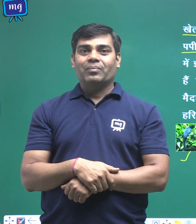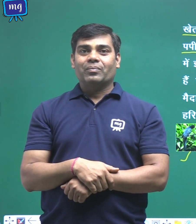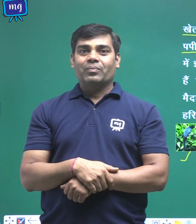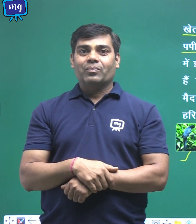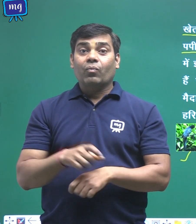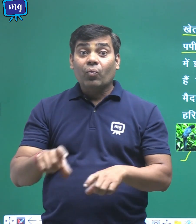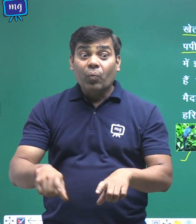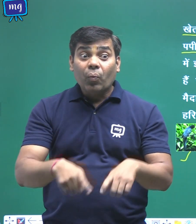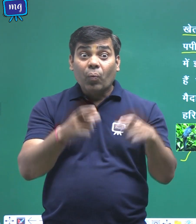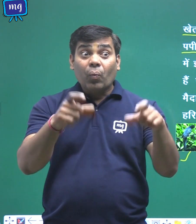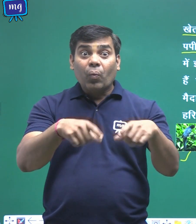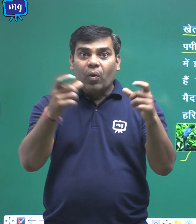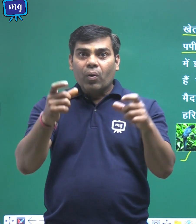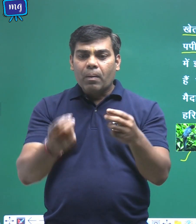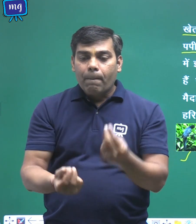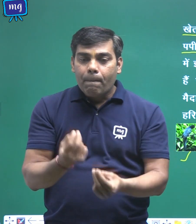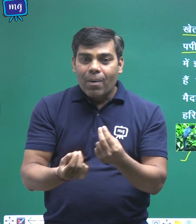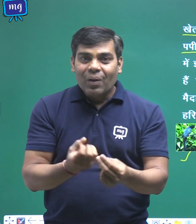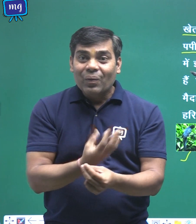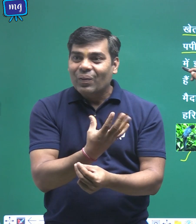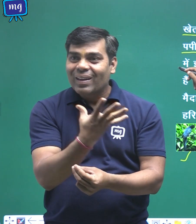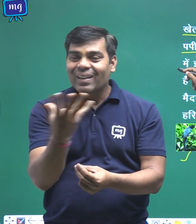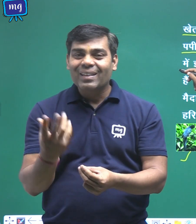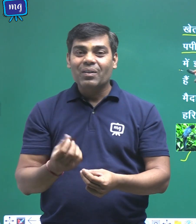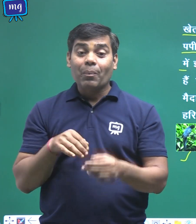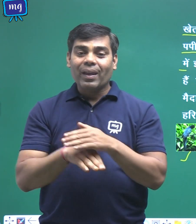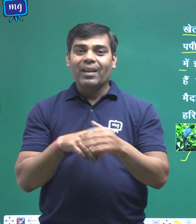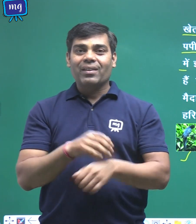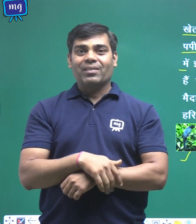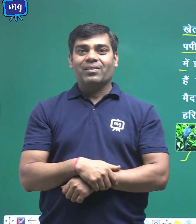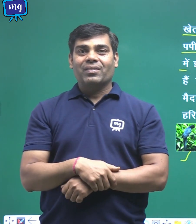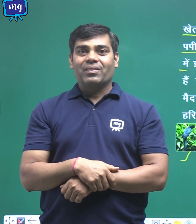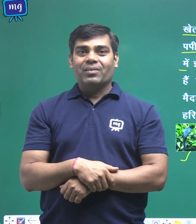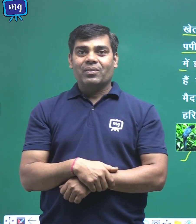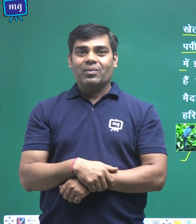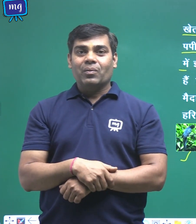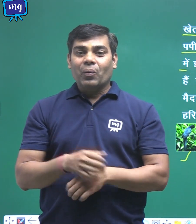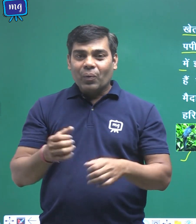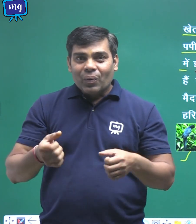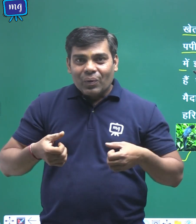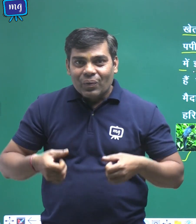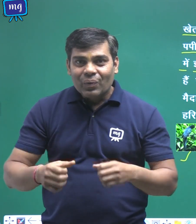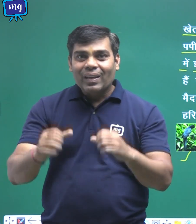वन बागों में झूले